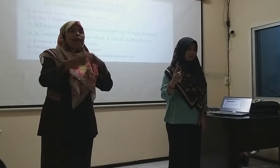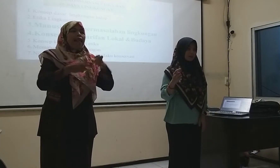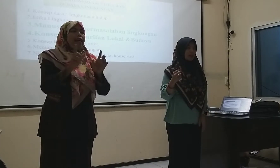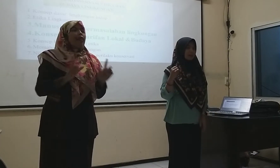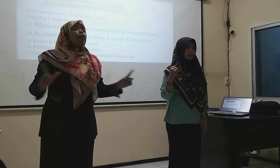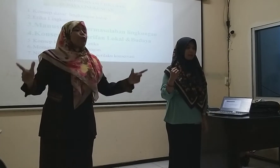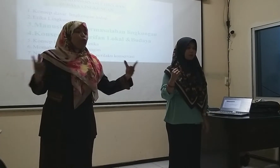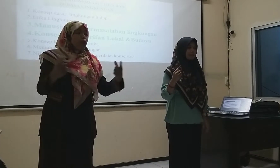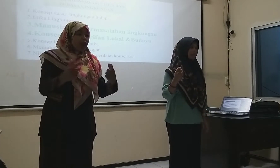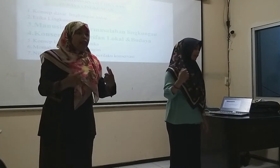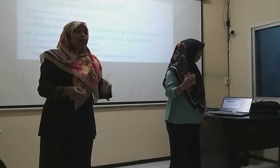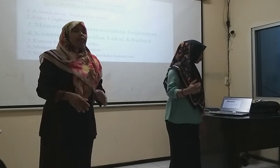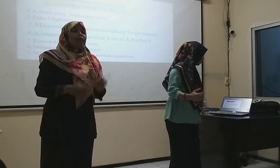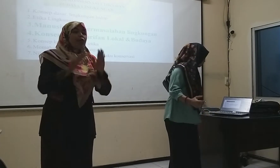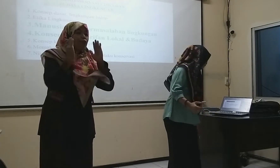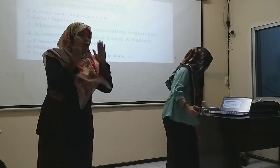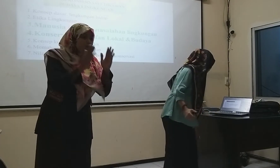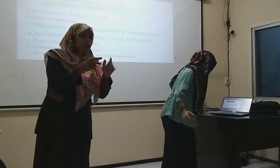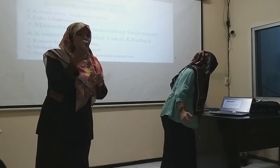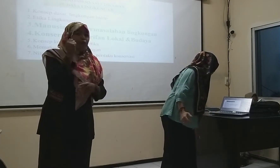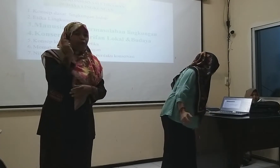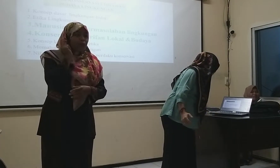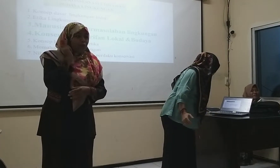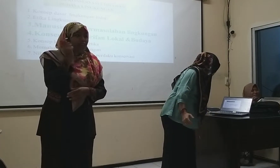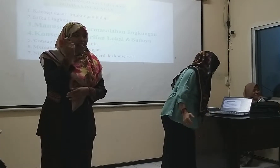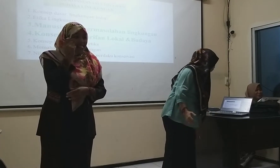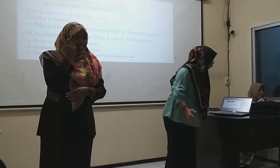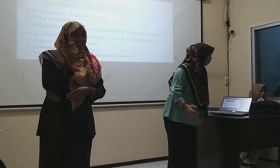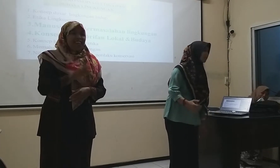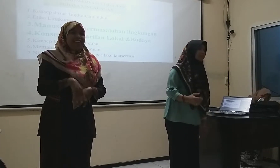yang pertama. Kemudian yang kedua ada